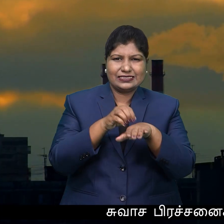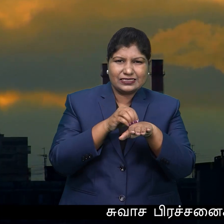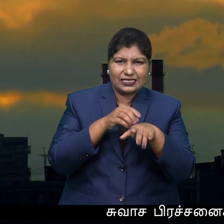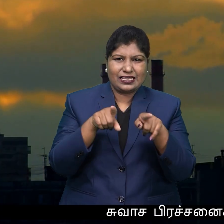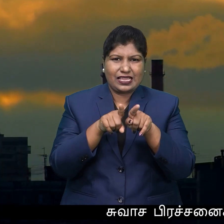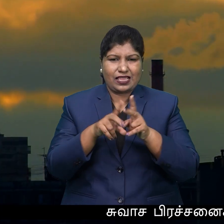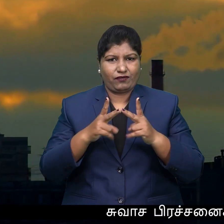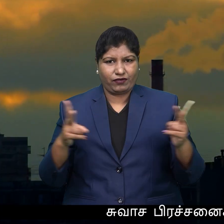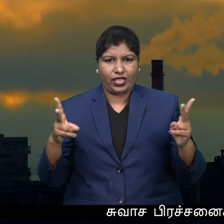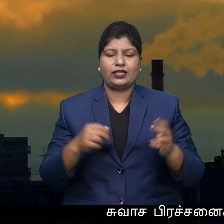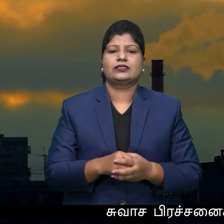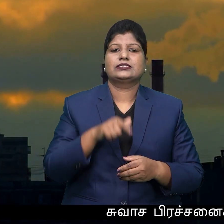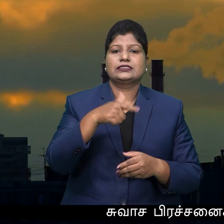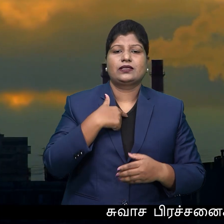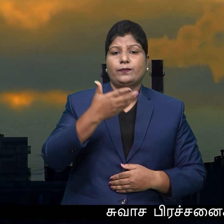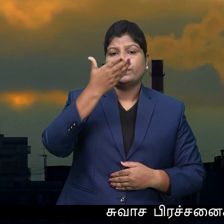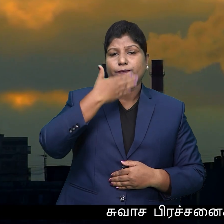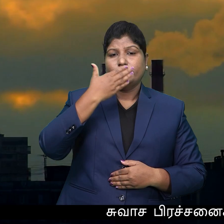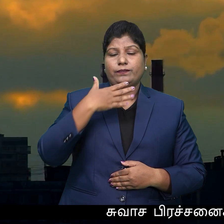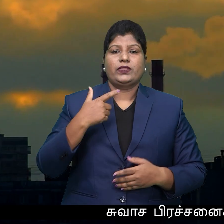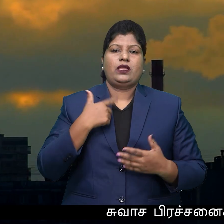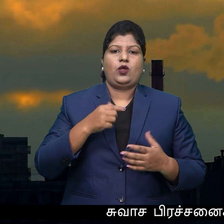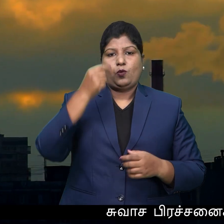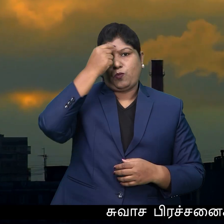சுவாச பிரச்சனைகளை ஏற்படுத்துகிறது.